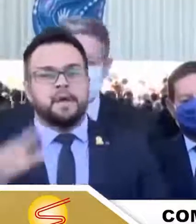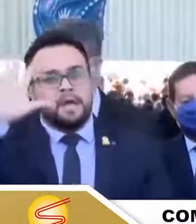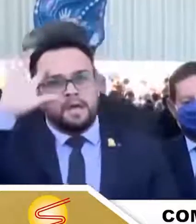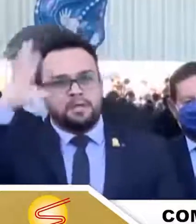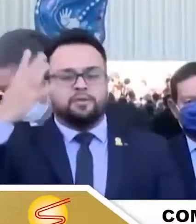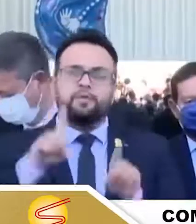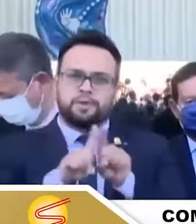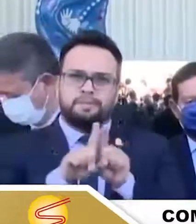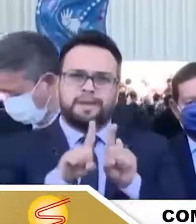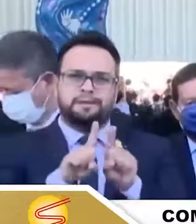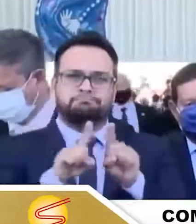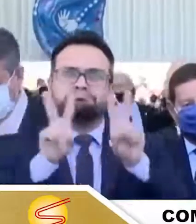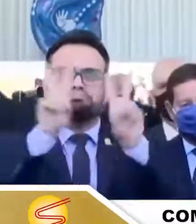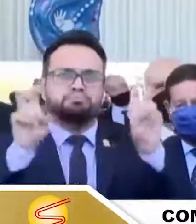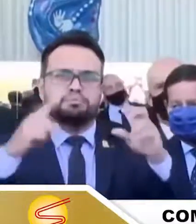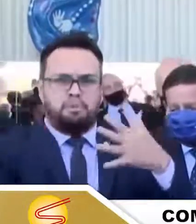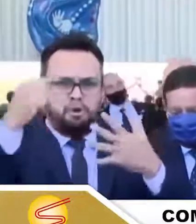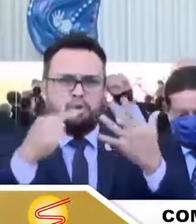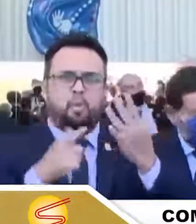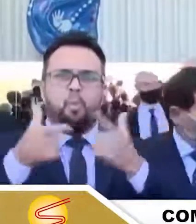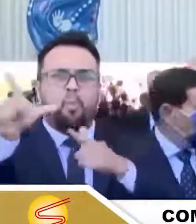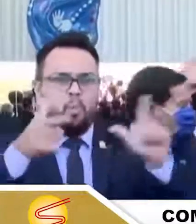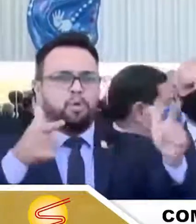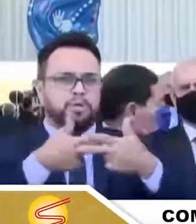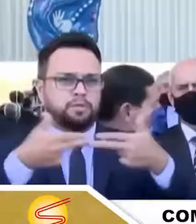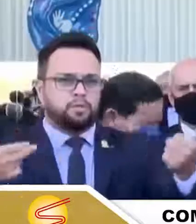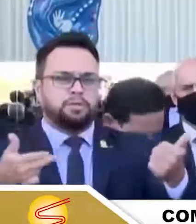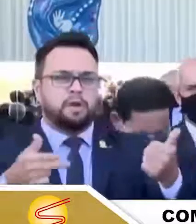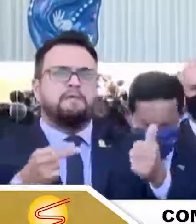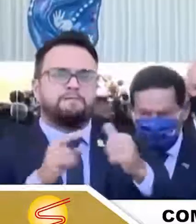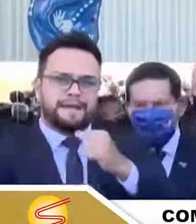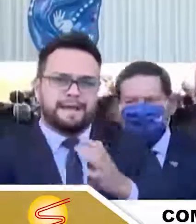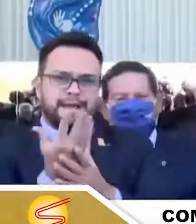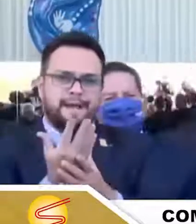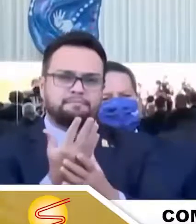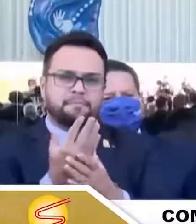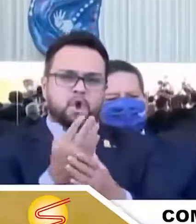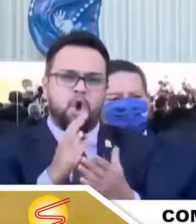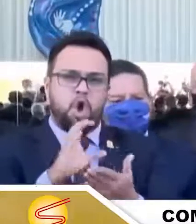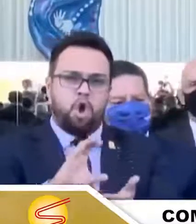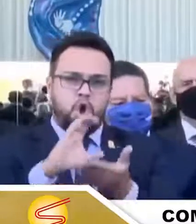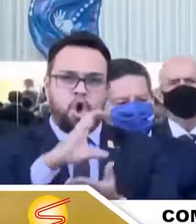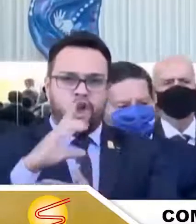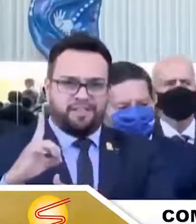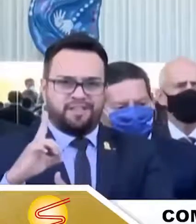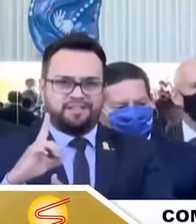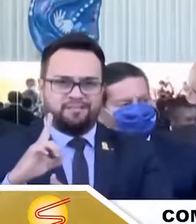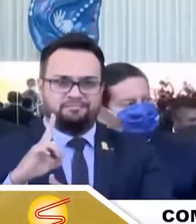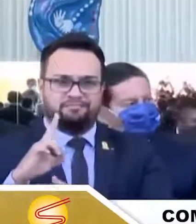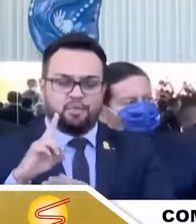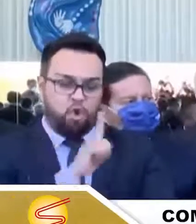governos estaduais, o Congresso e a União para combater a pandemia de Covid-19. O presidente disse também que,